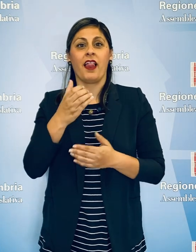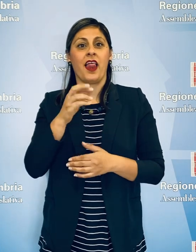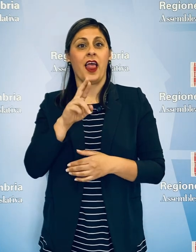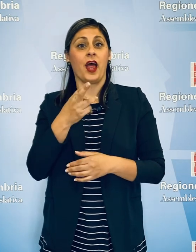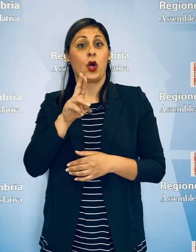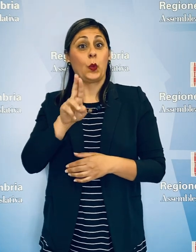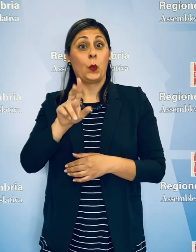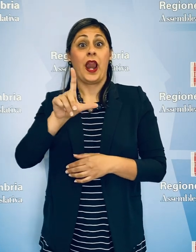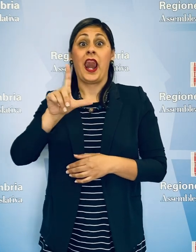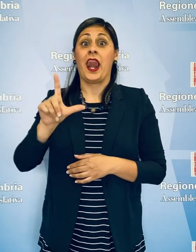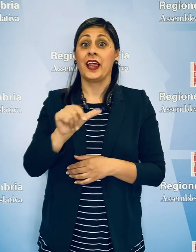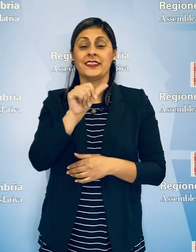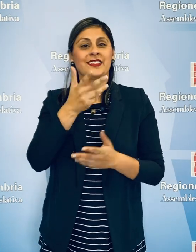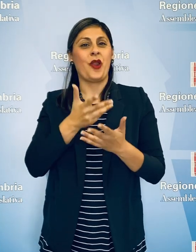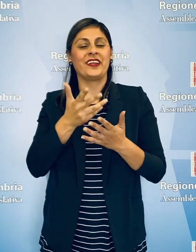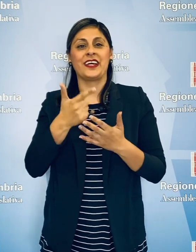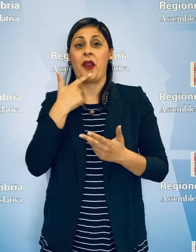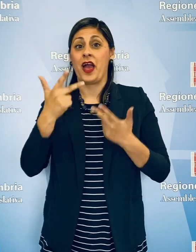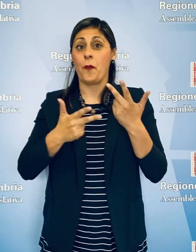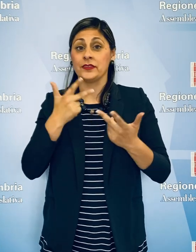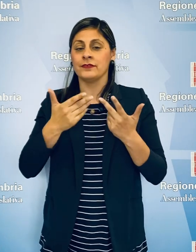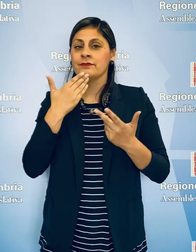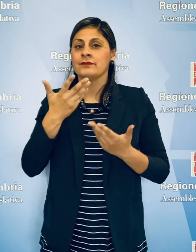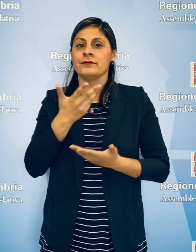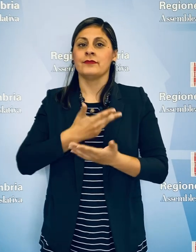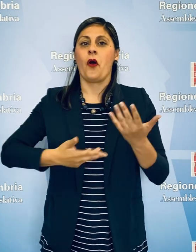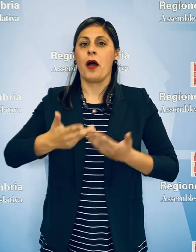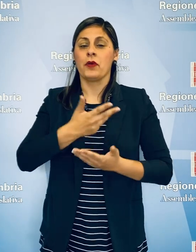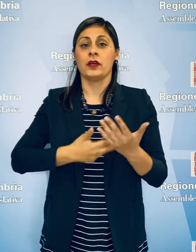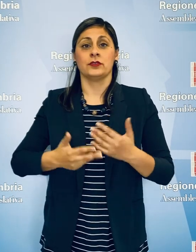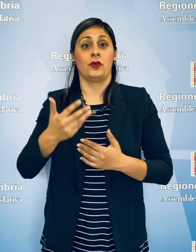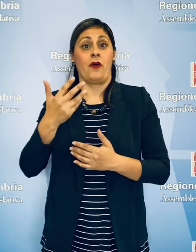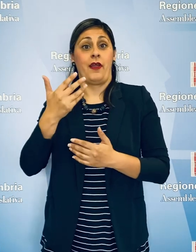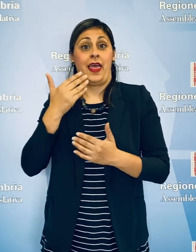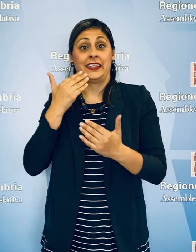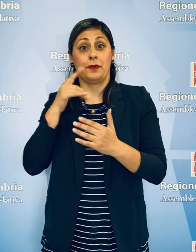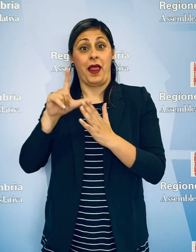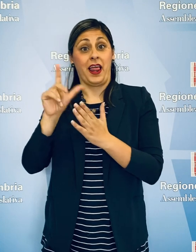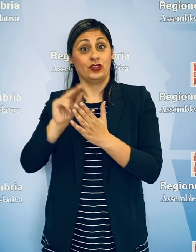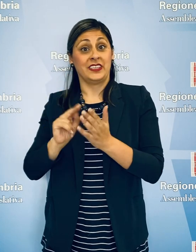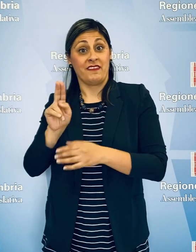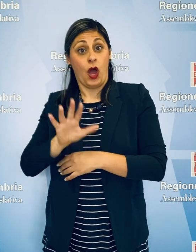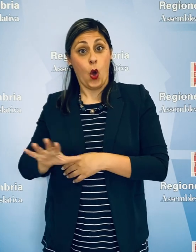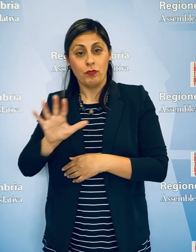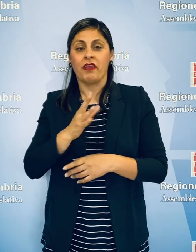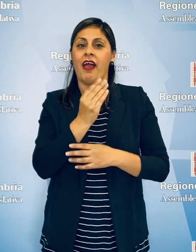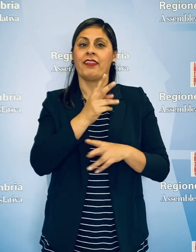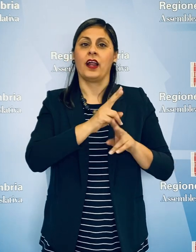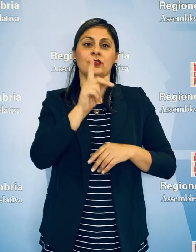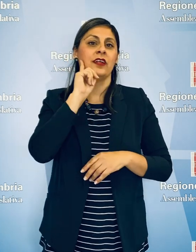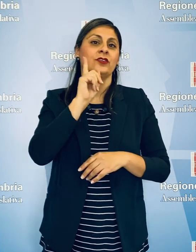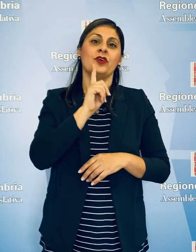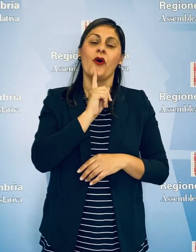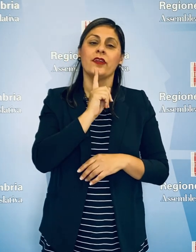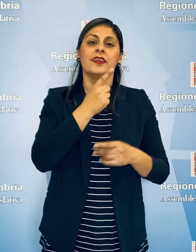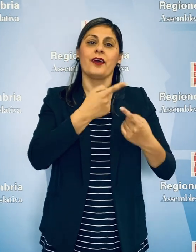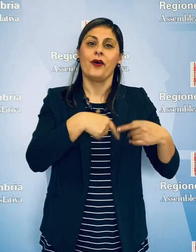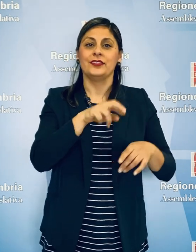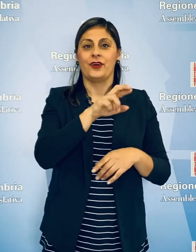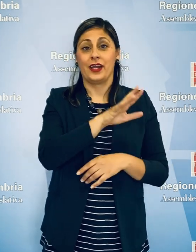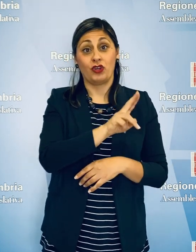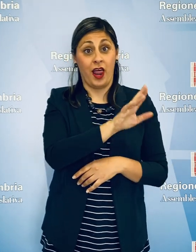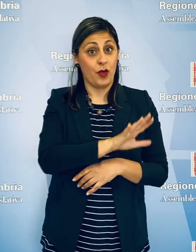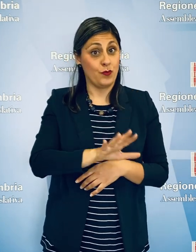Benvenuti a Telecrullis, il notiziario nella lingua dei segni, frutto della collaborazione tra l'Assemblea Legislativa dell'Umbria e l'ente